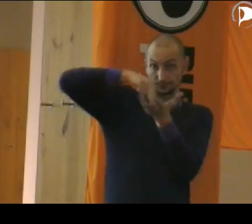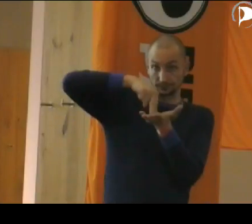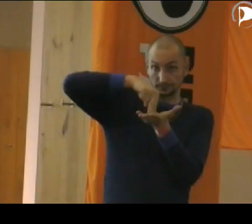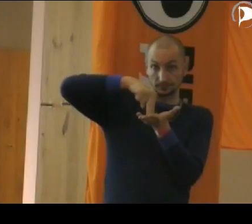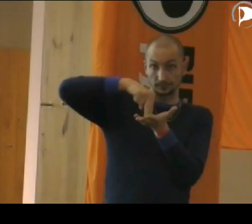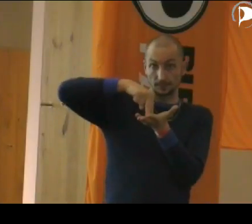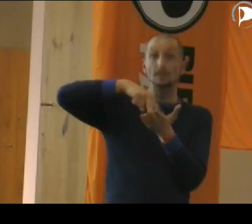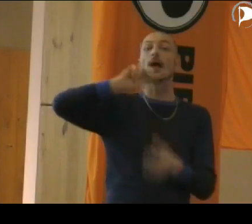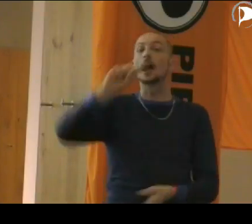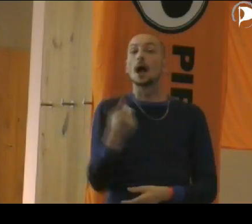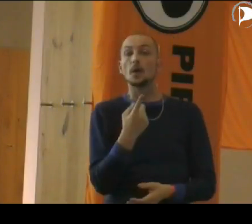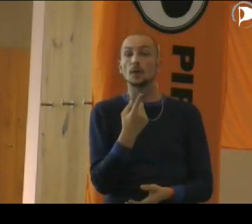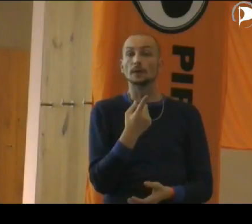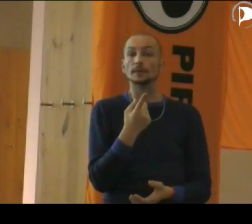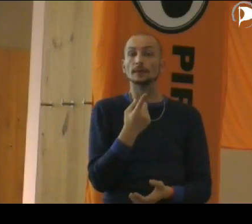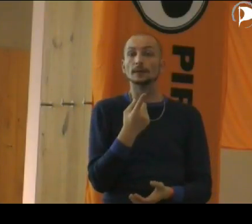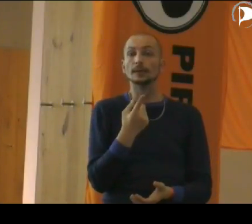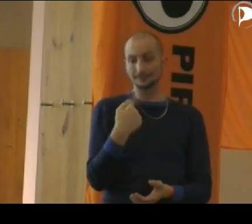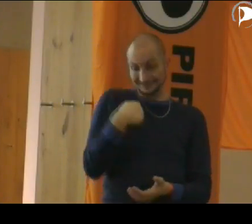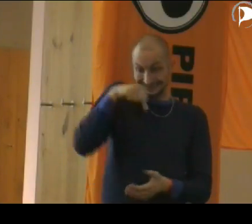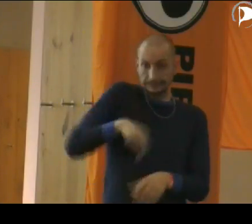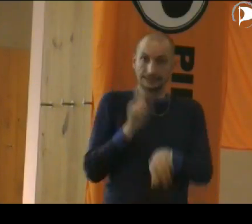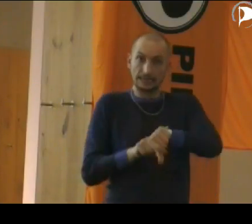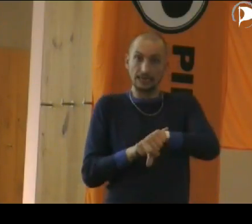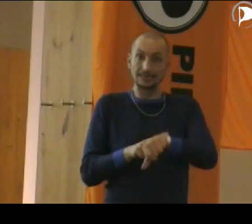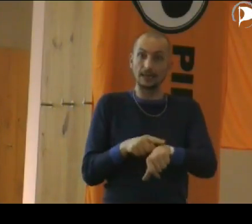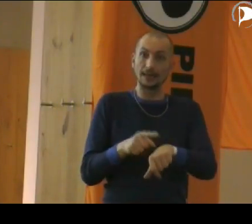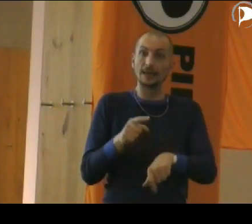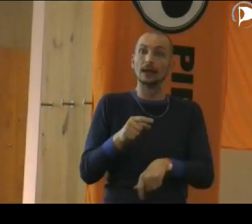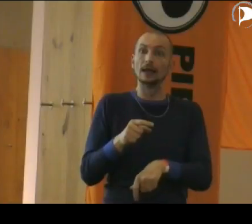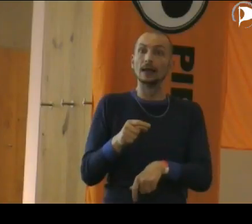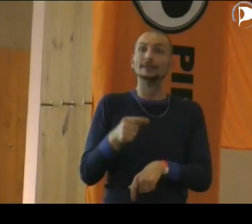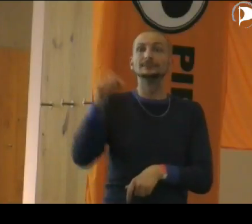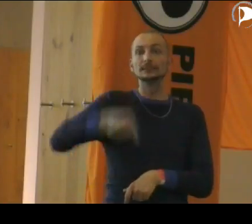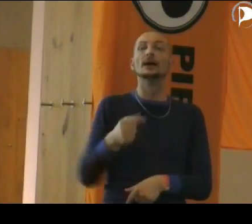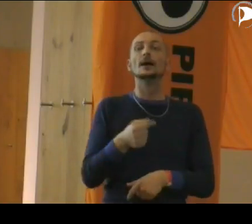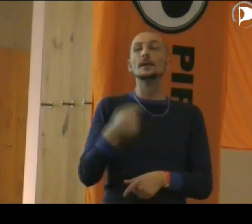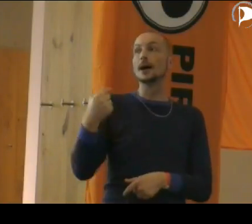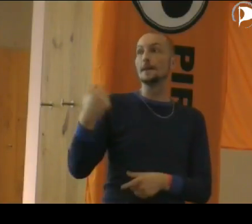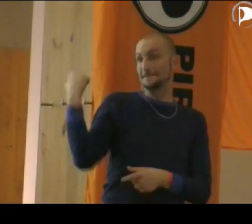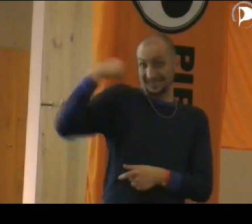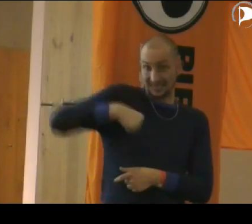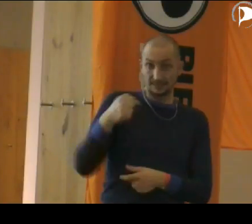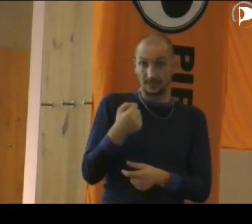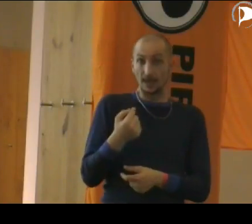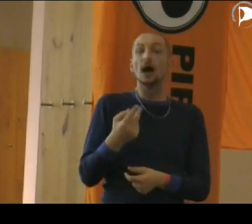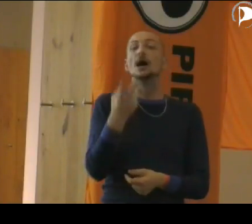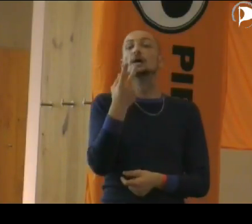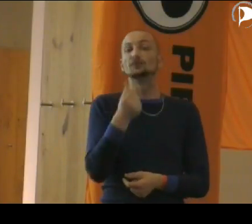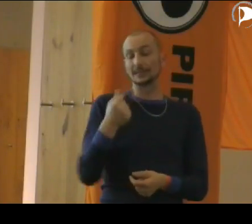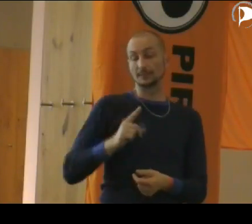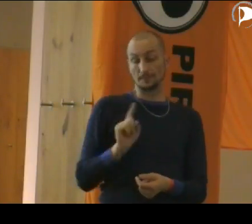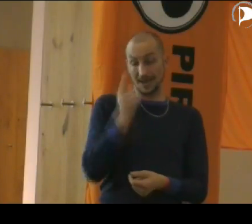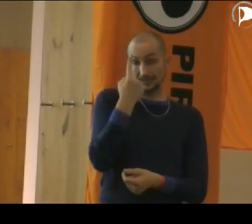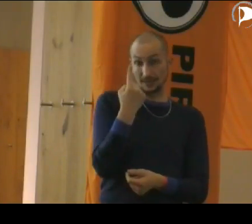auch bin ich nicht auch wenn ich derzeit noch nie das amt des schatzmeisters inne hatte so habe ich durch den kontakt zu verschiedenen